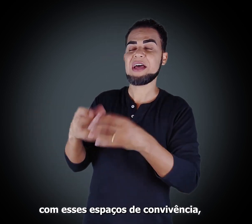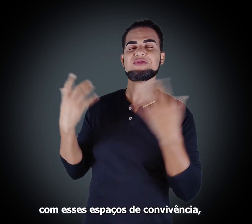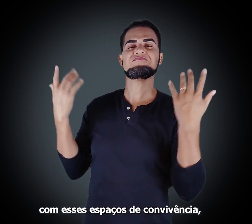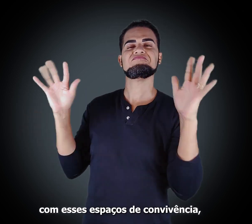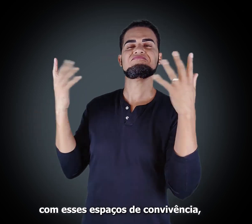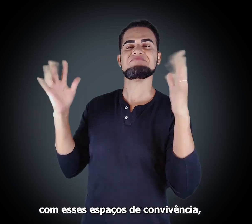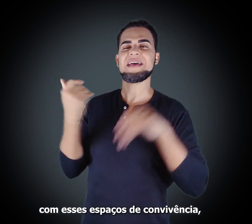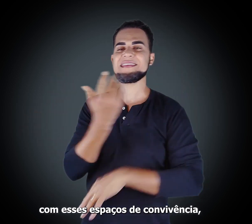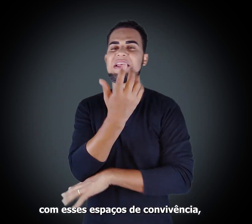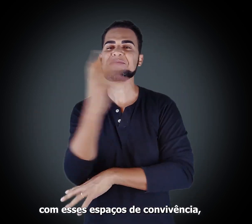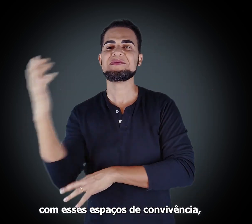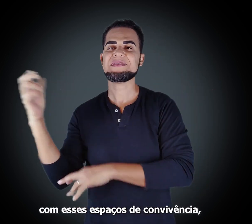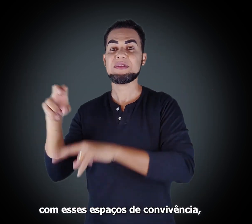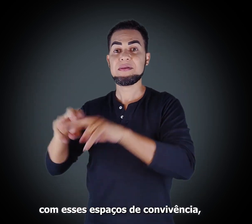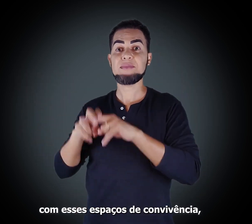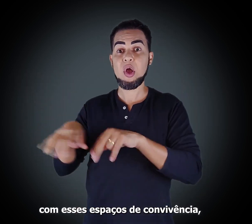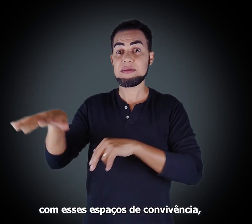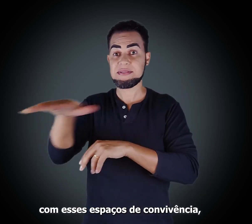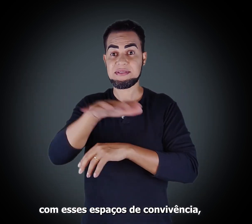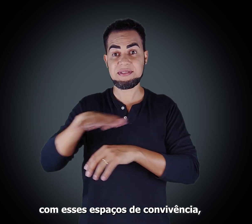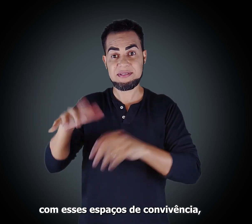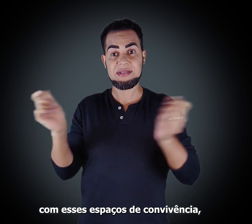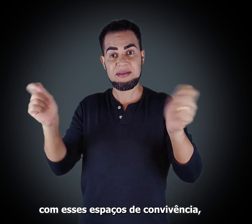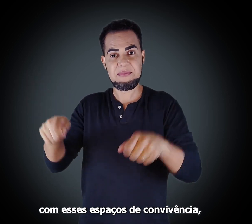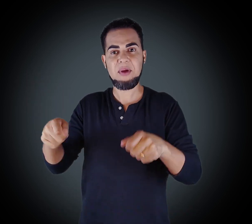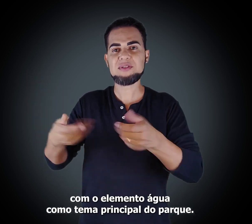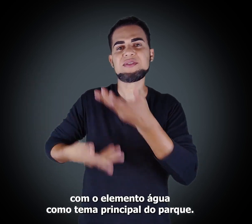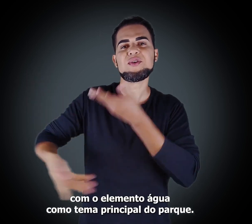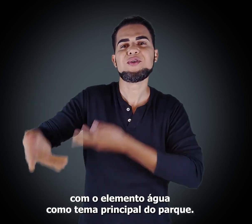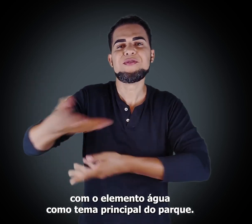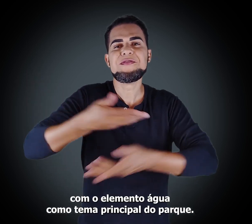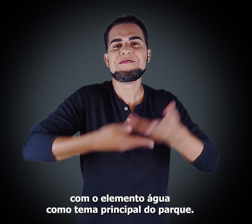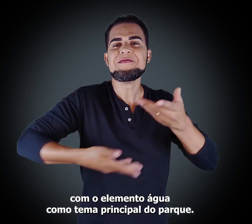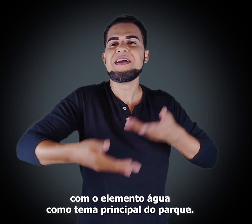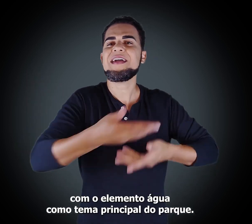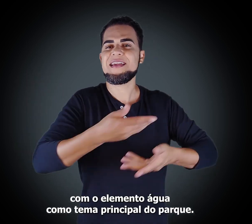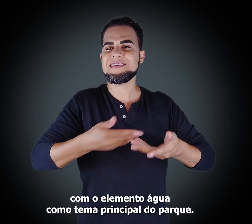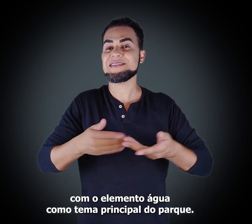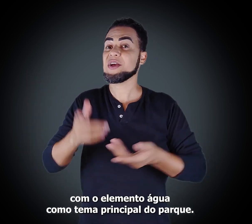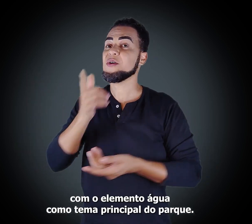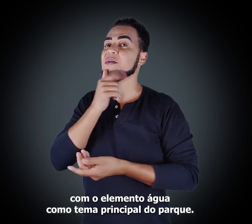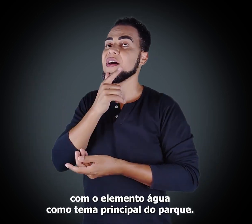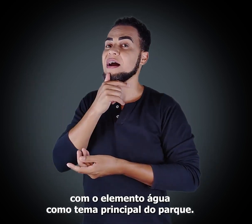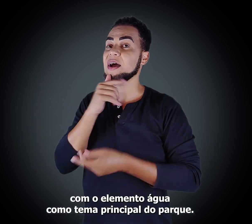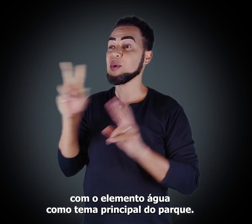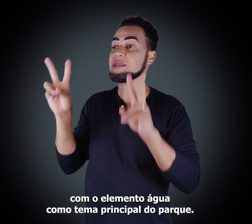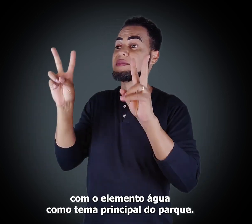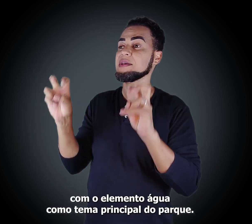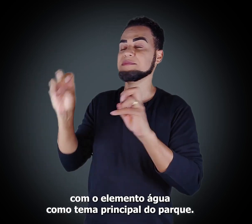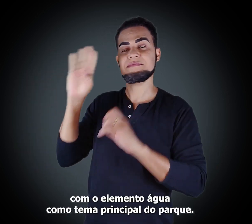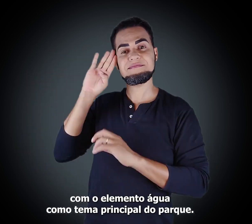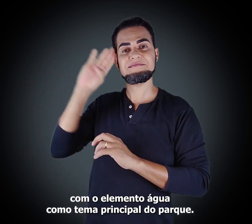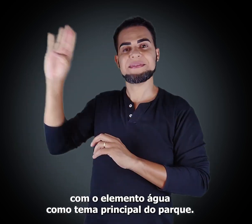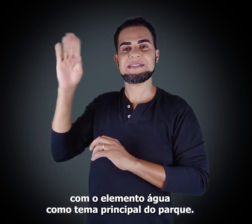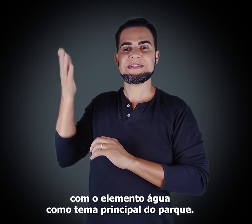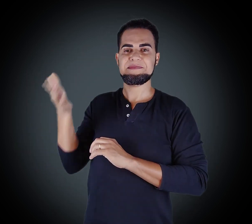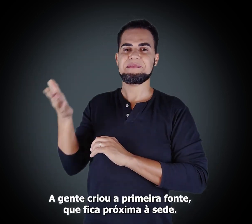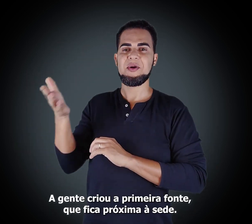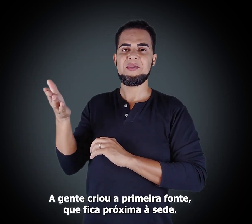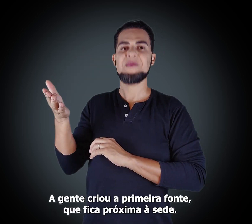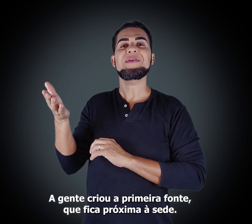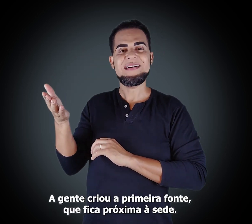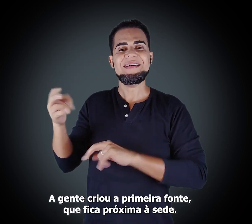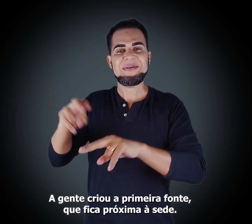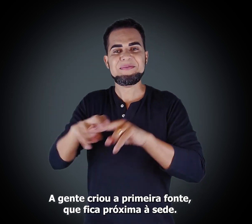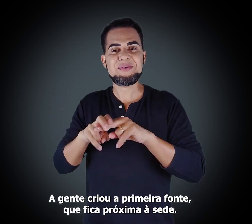esses espaços de convivência com o elemento água como tema principal do parque.